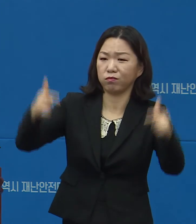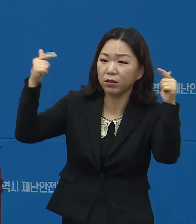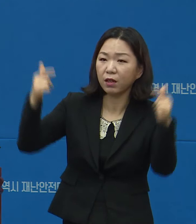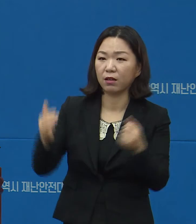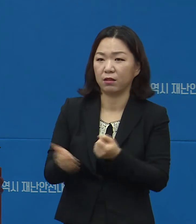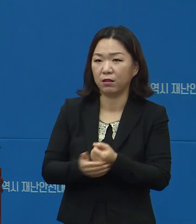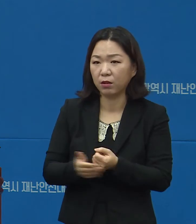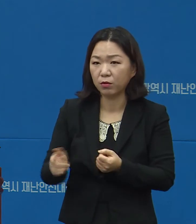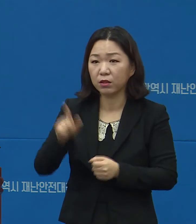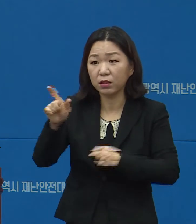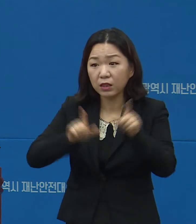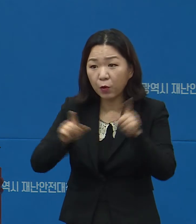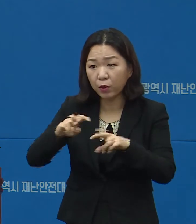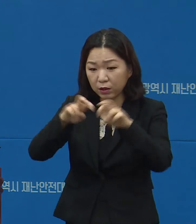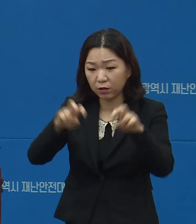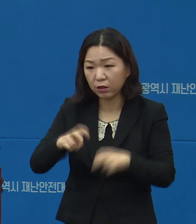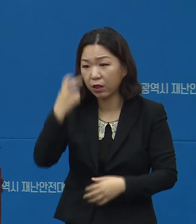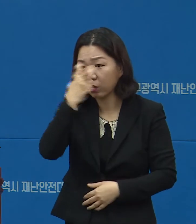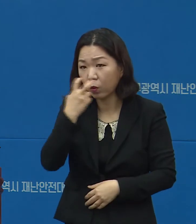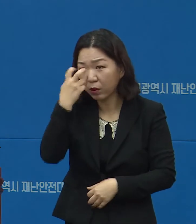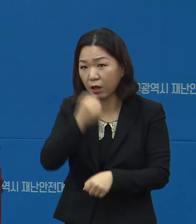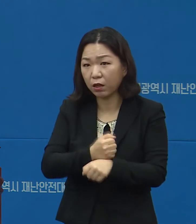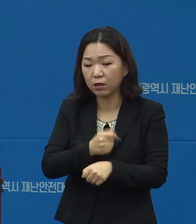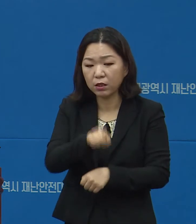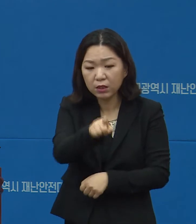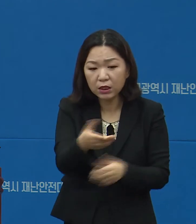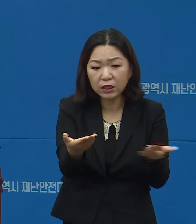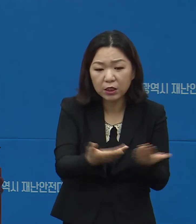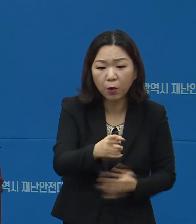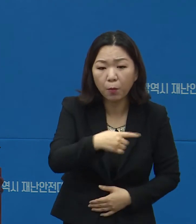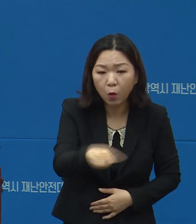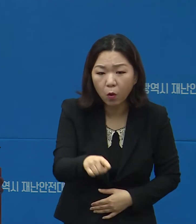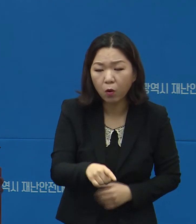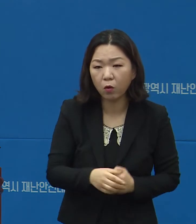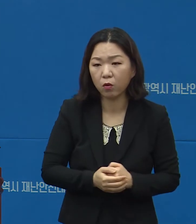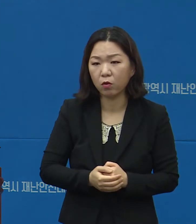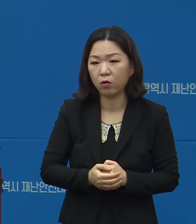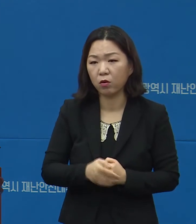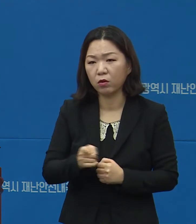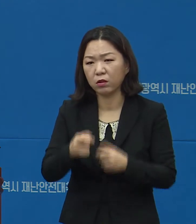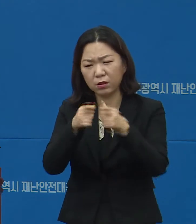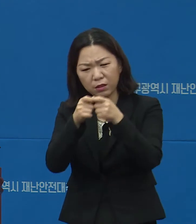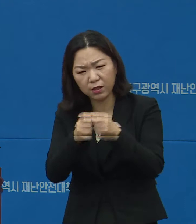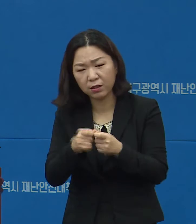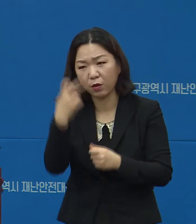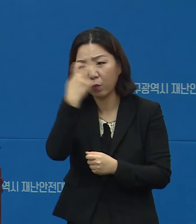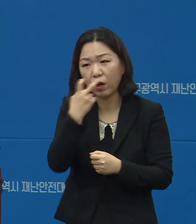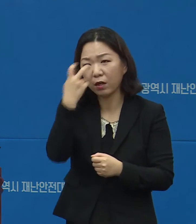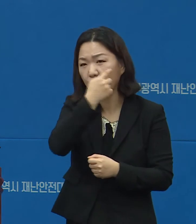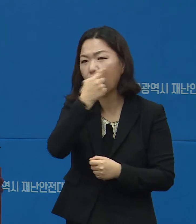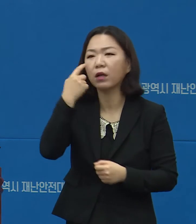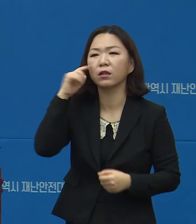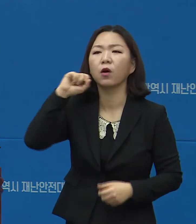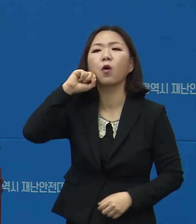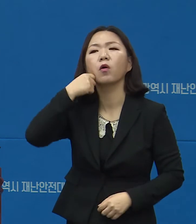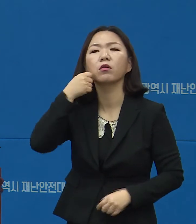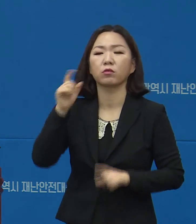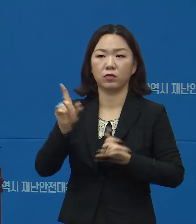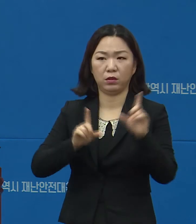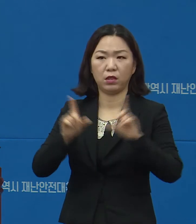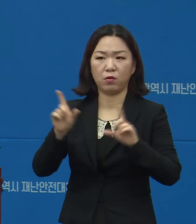이 상황에서 역학조사를 해서 그분의 직업이 어딘지 이 부분들을 하는 것은 불가능한 일이었습니다. 그렇게